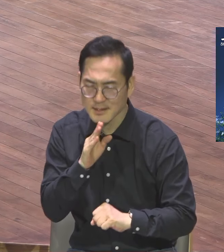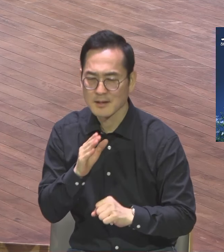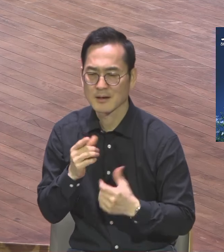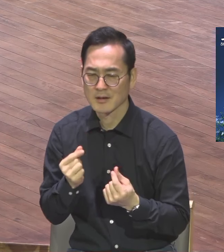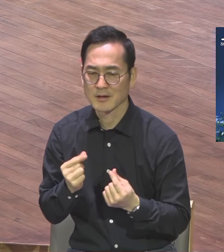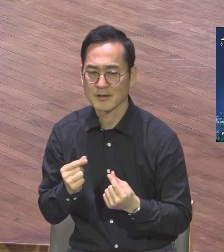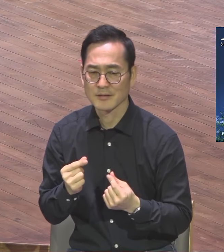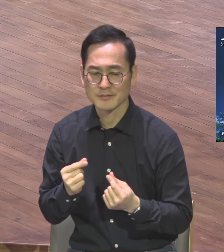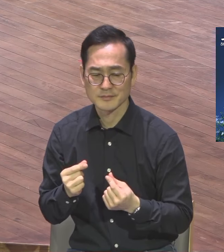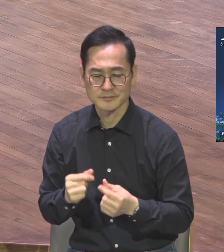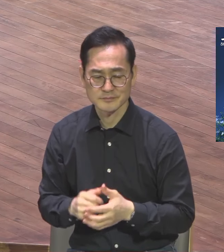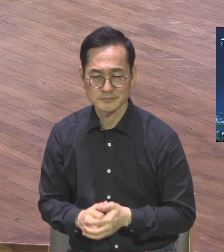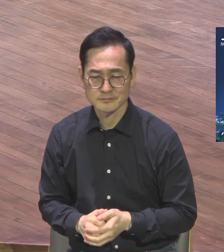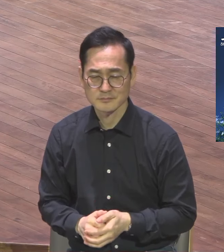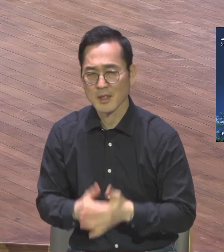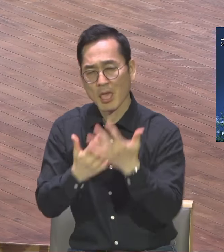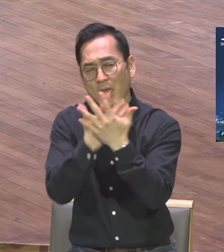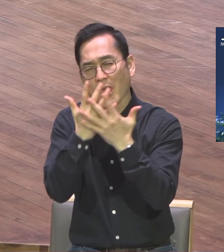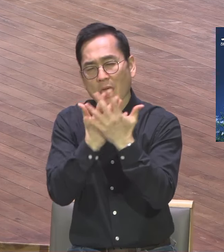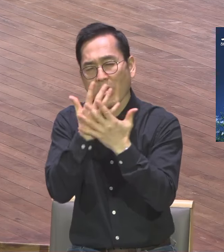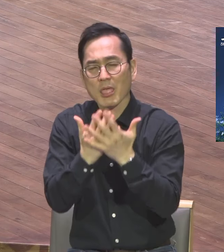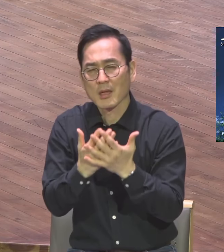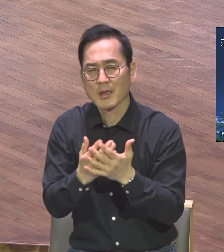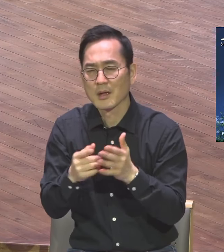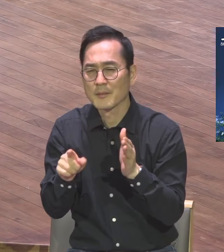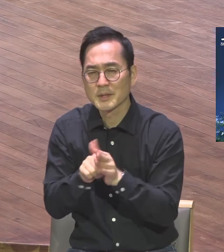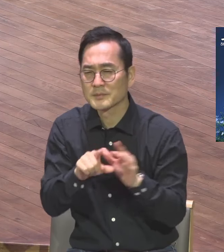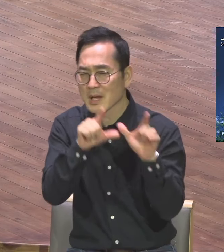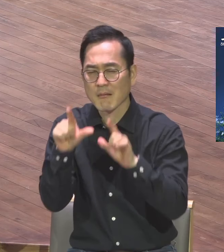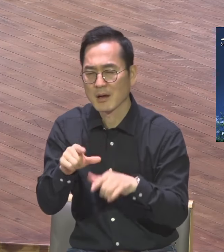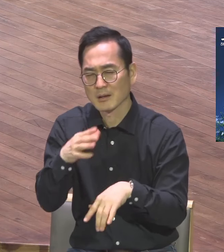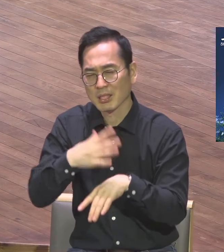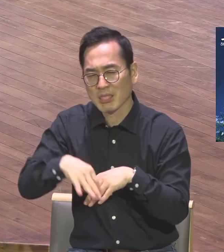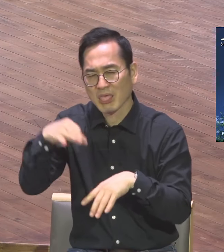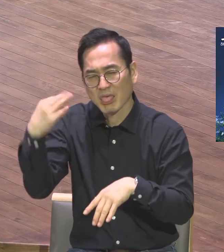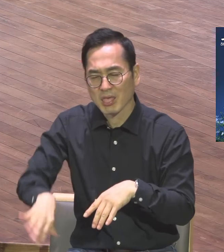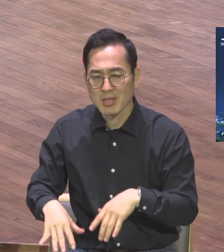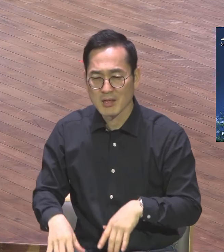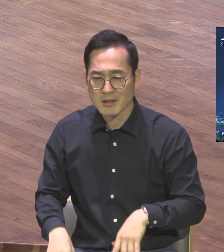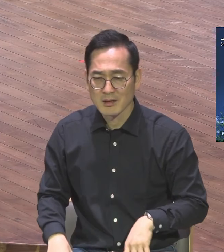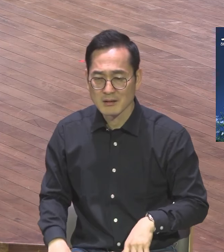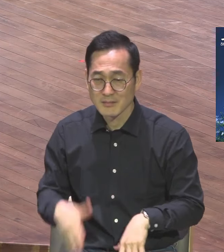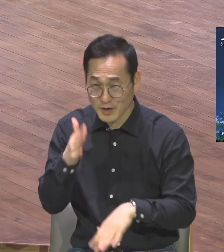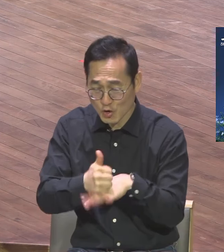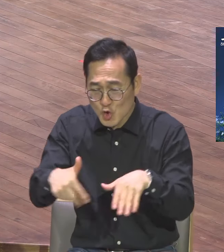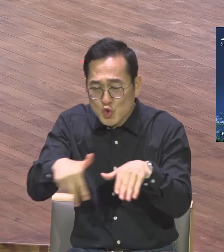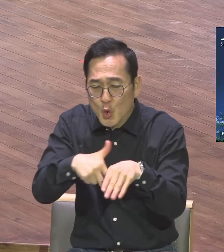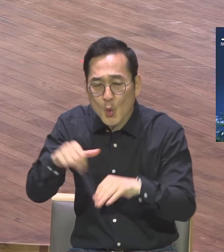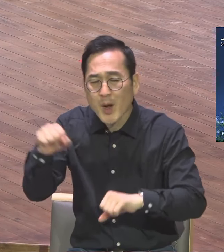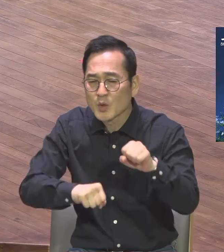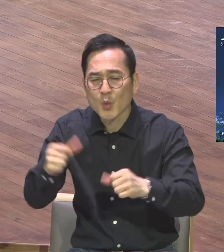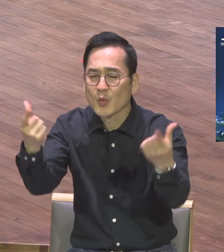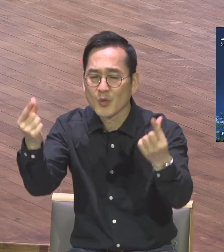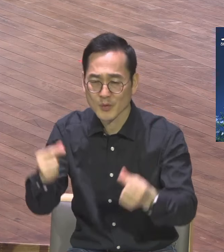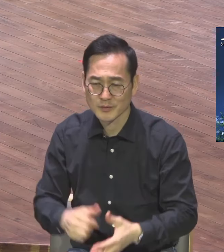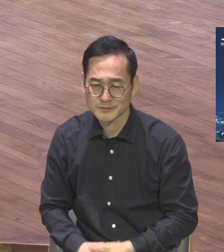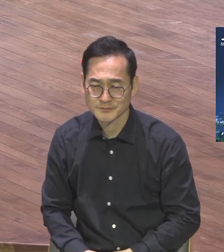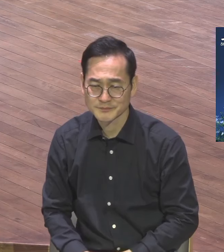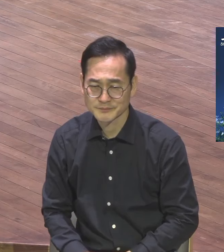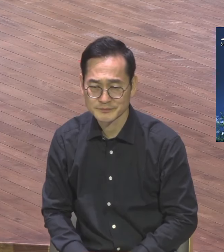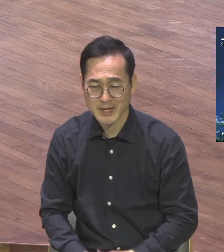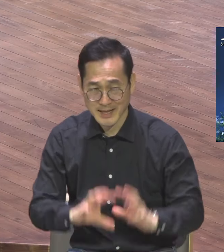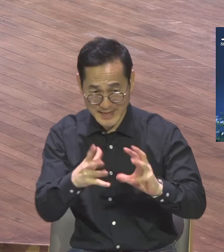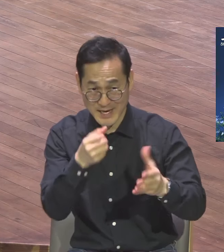그렇게 신앙생활이 구름 잡듯이 하니까 종교가 되잖아요. 종교. 여러분 한 나라를 위해서 늘 기도하시기